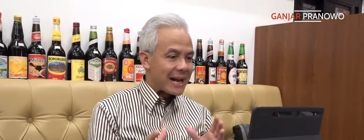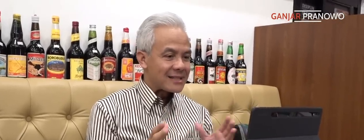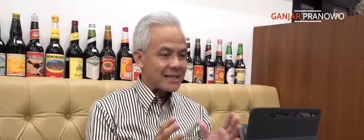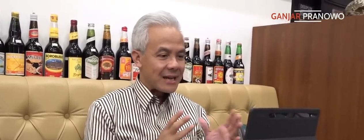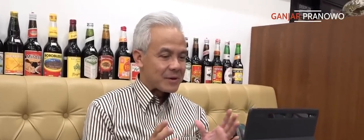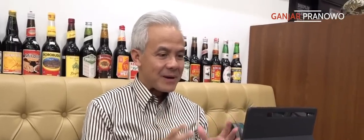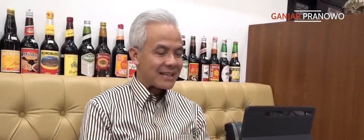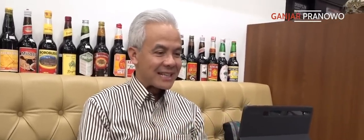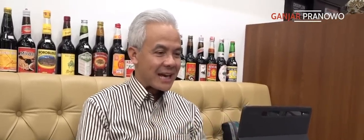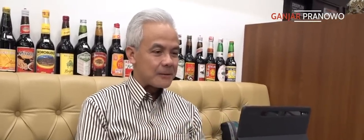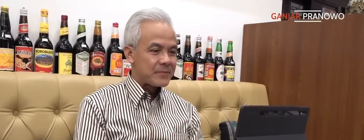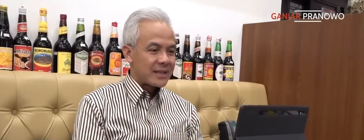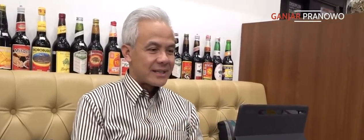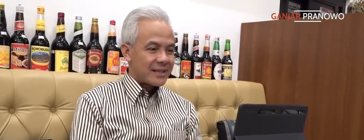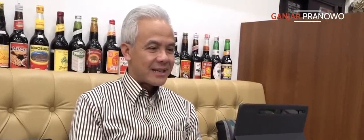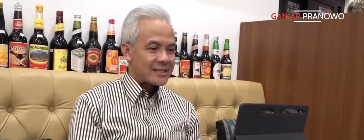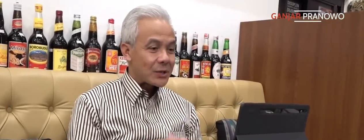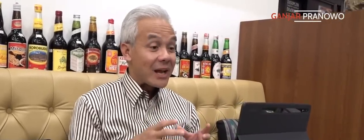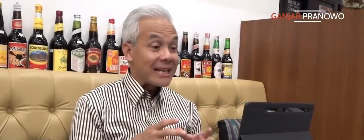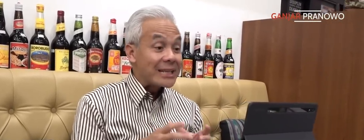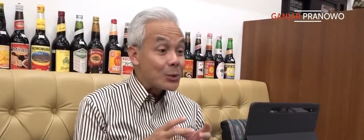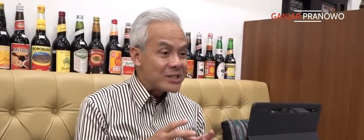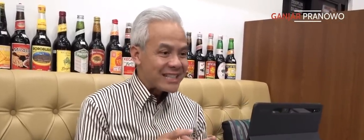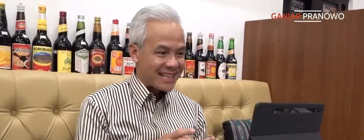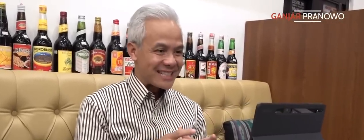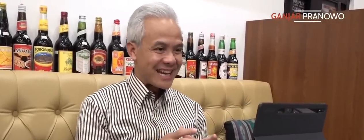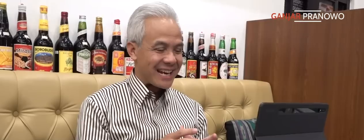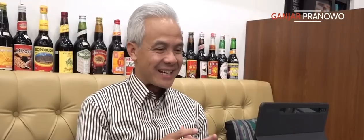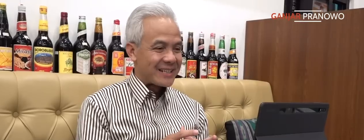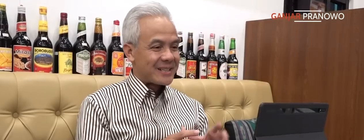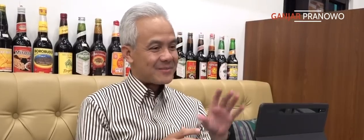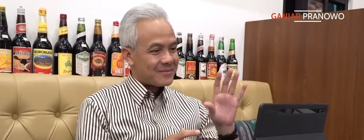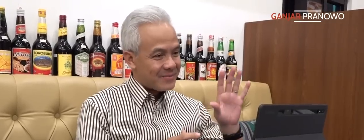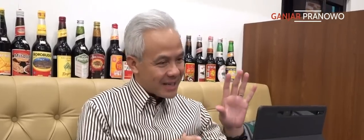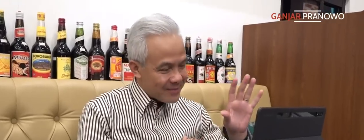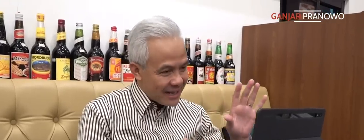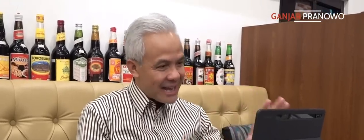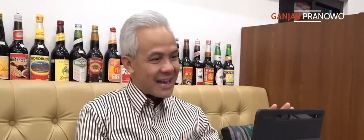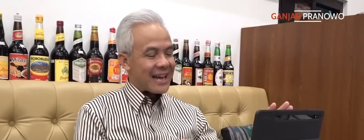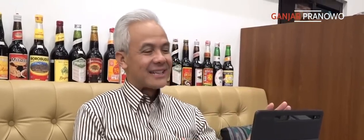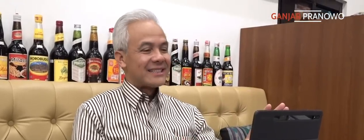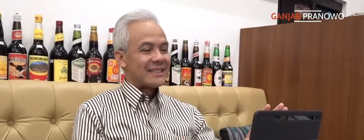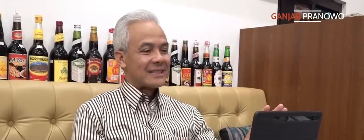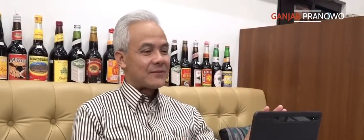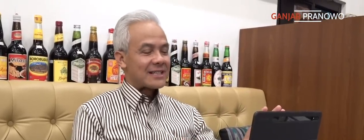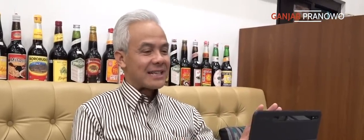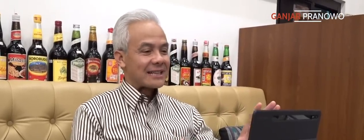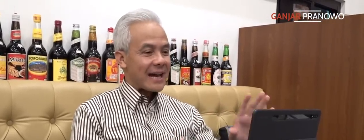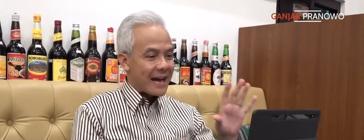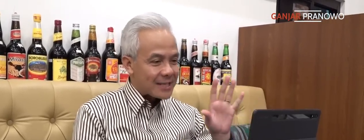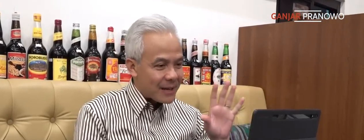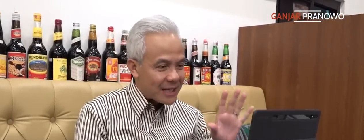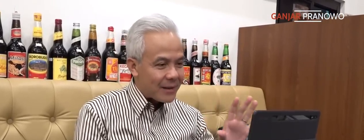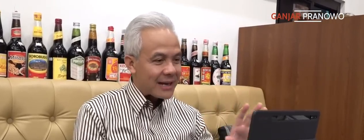satu komparasi ya perbandingan eh sekolah inklusinya di sana bagaimana ee